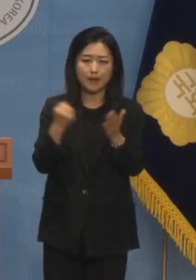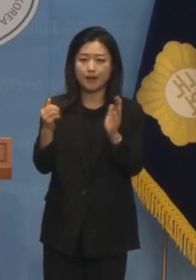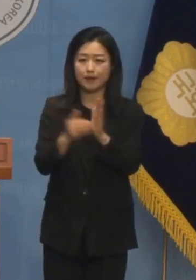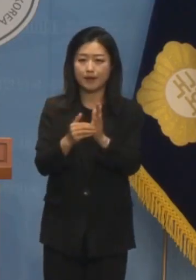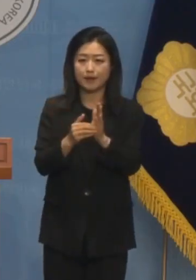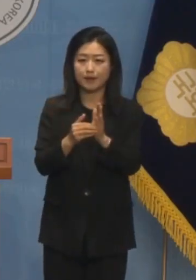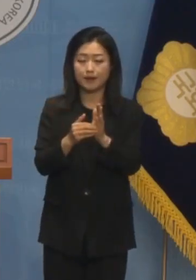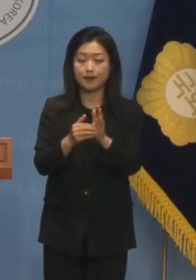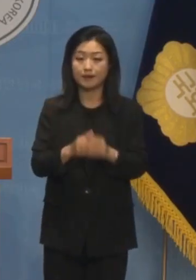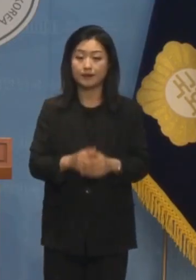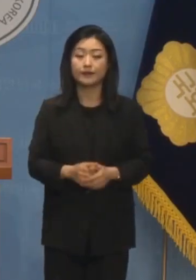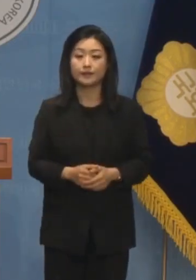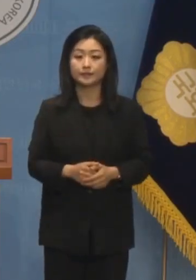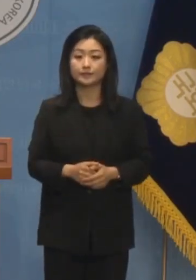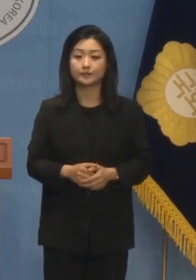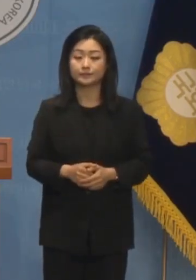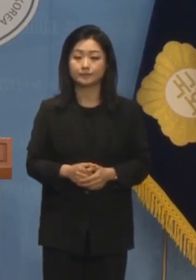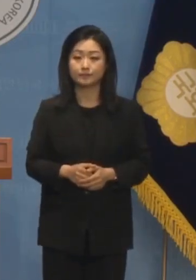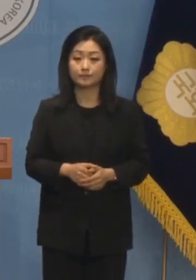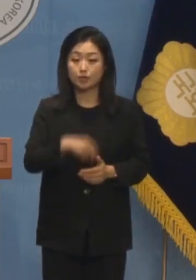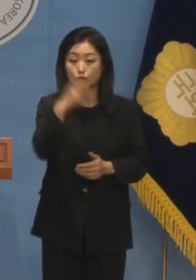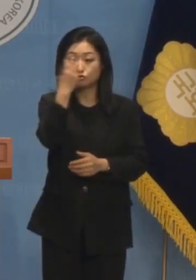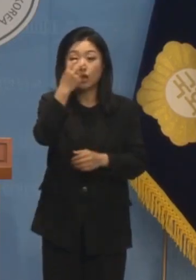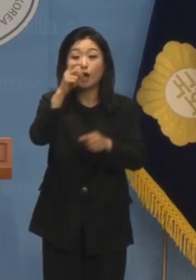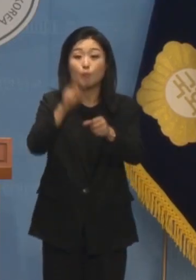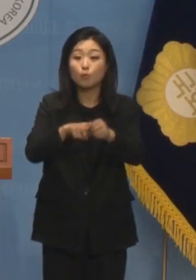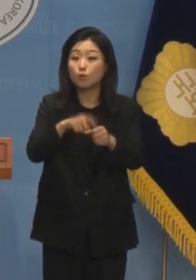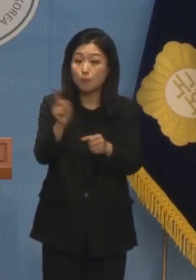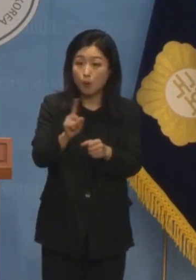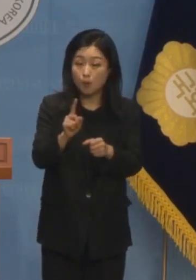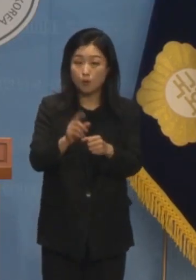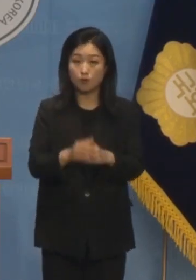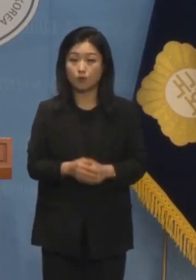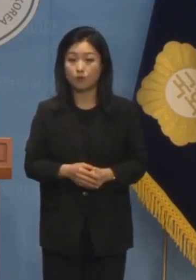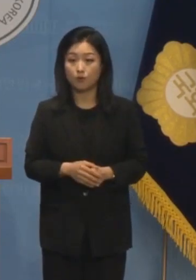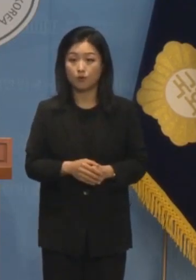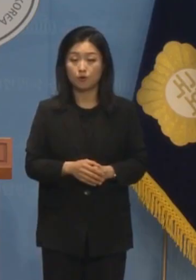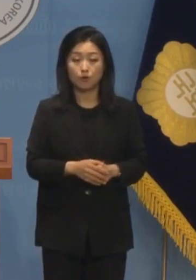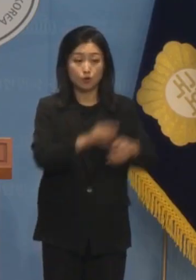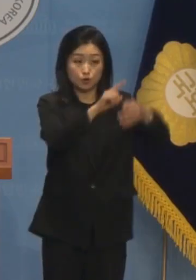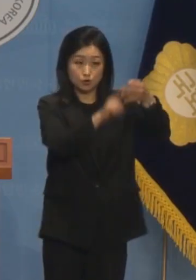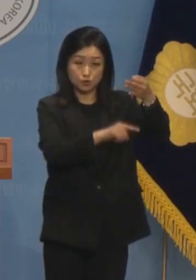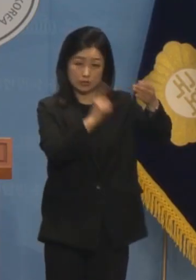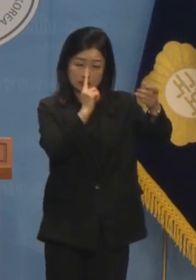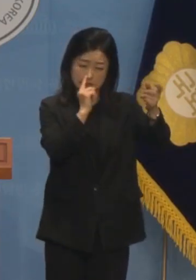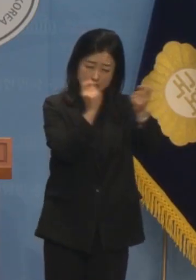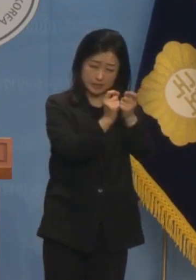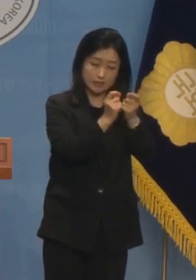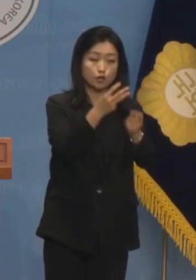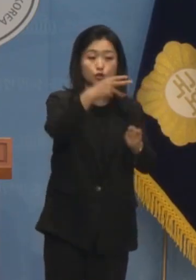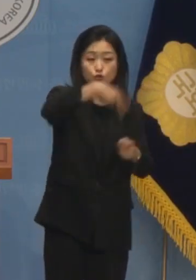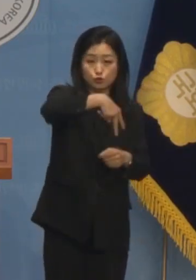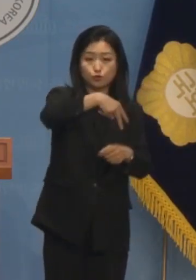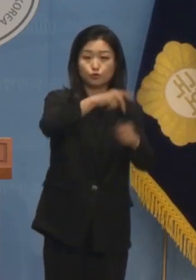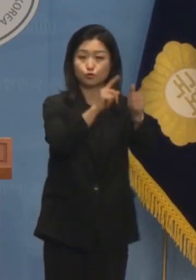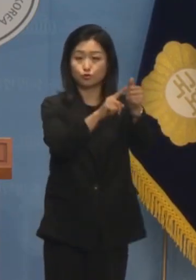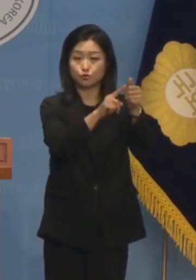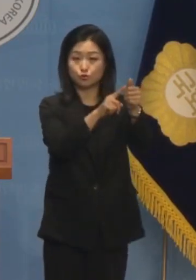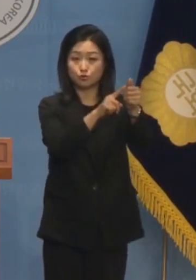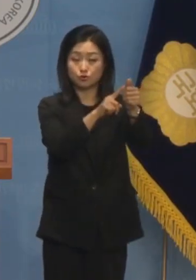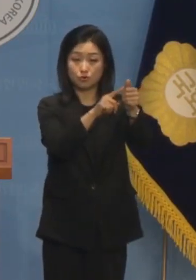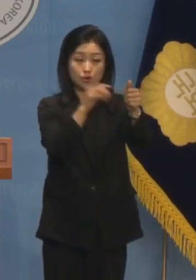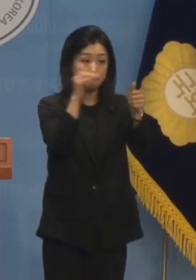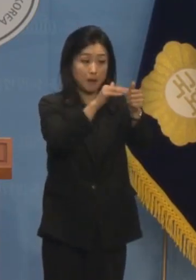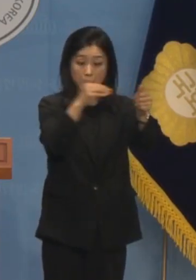압수해갔습니다. 수사의 목적은 하나입니다. 윤석열 대통령과 가까운 류일임 방심위원장을